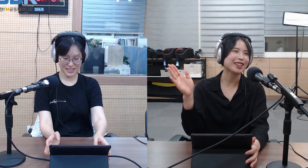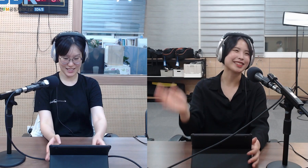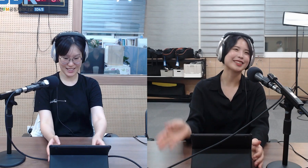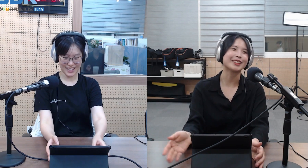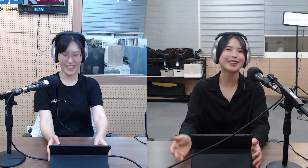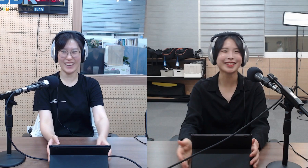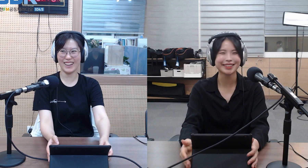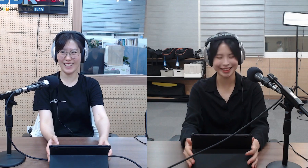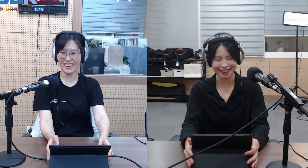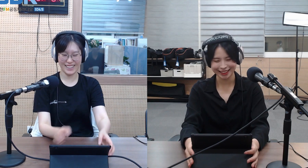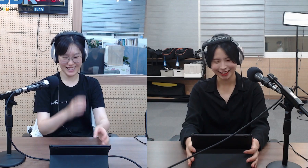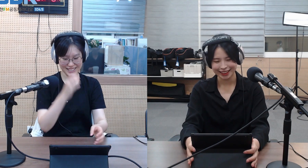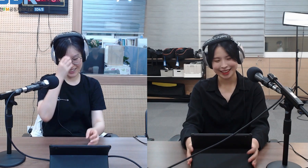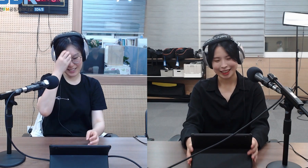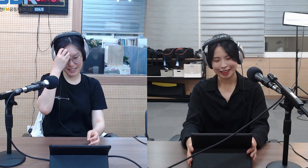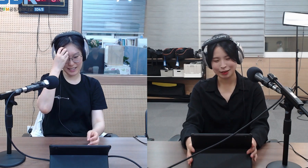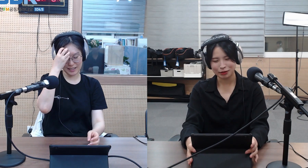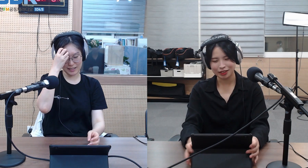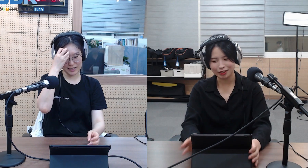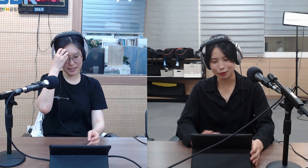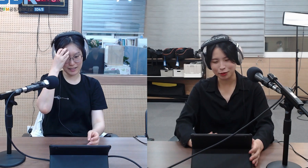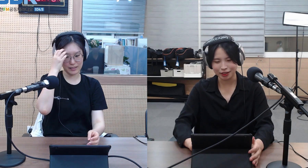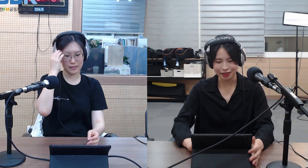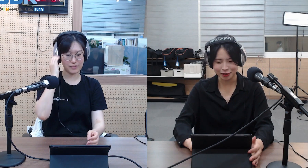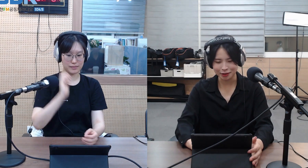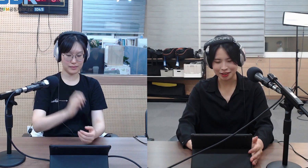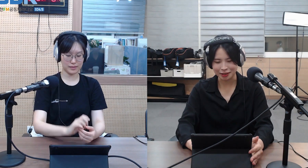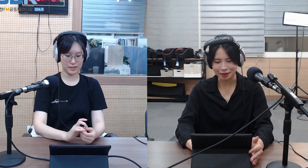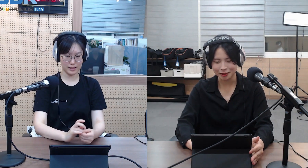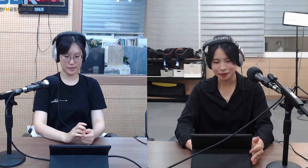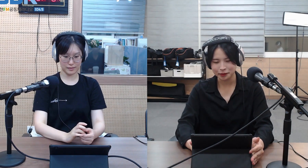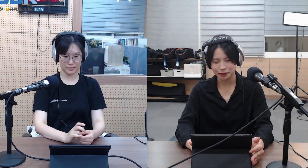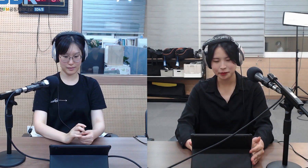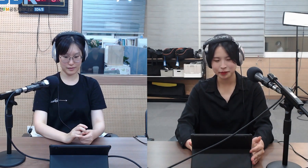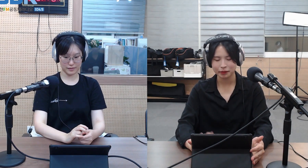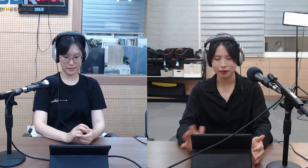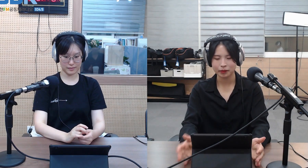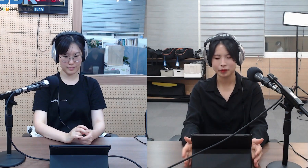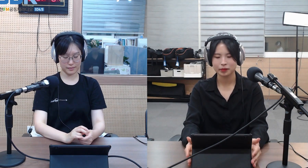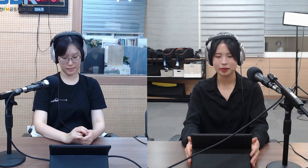당황했어요. 네. 아, 피디님 노래 틀어주세요.